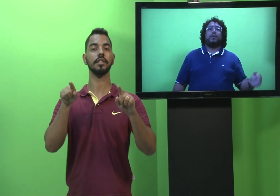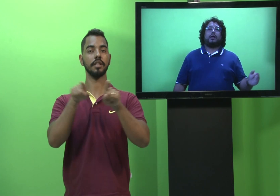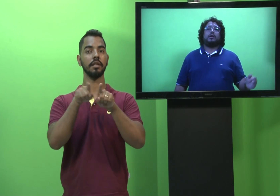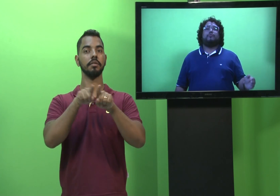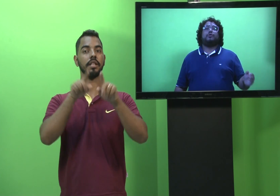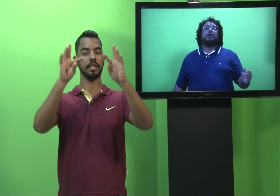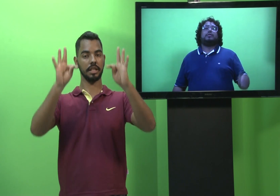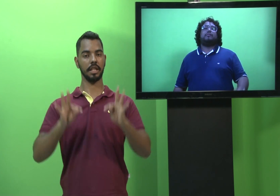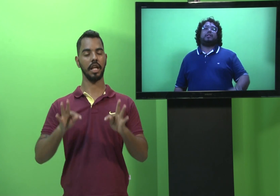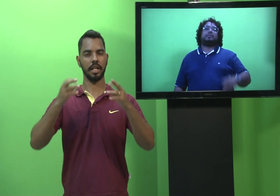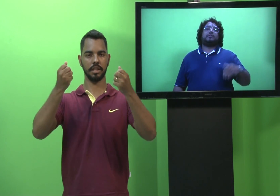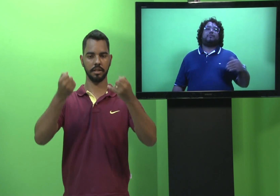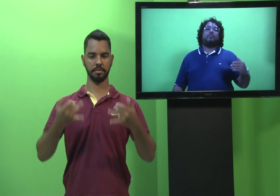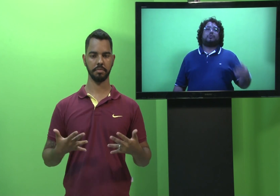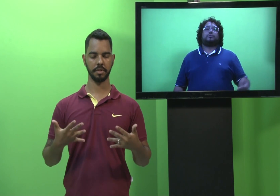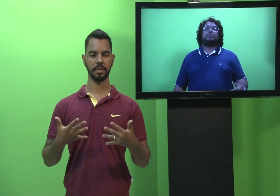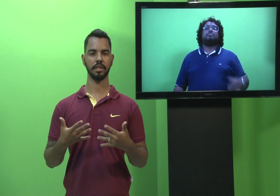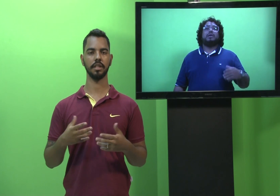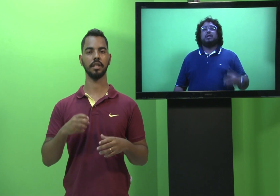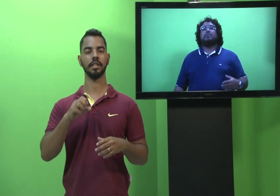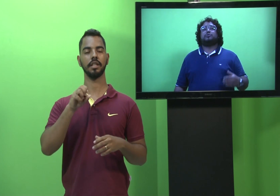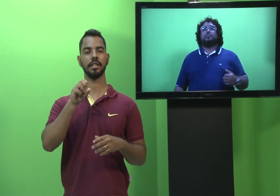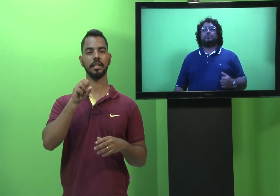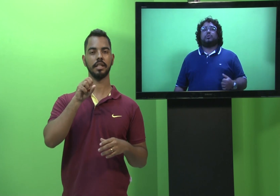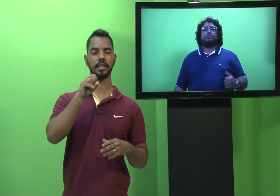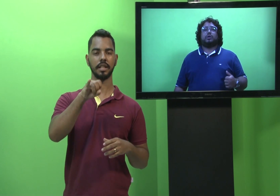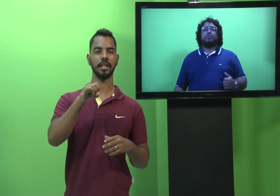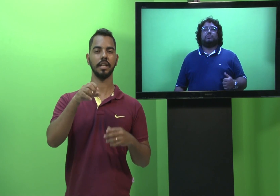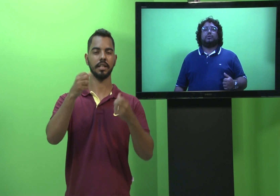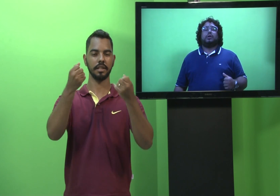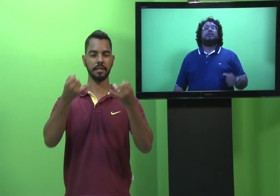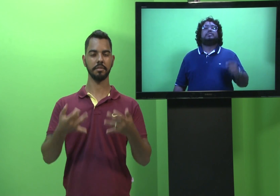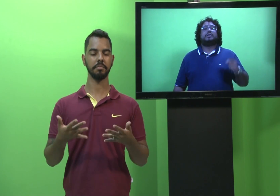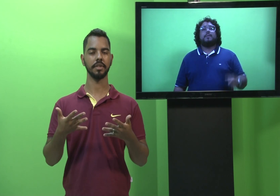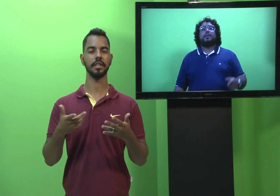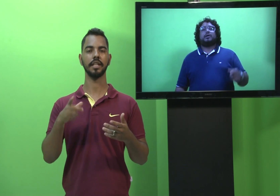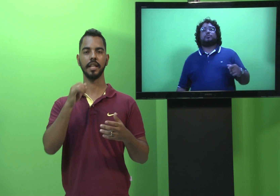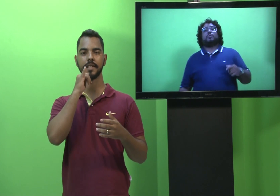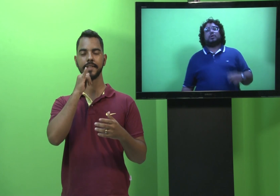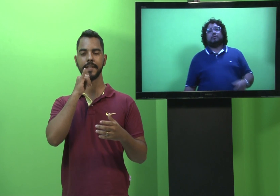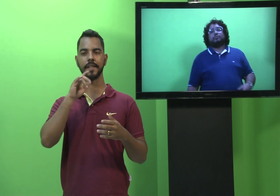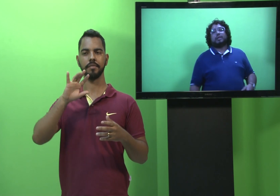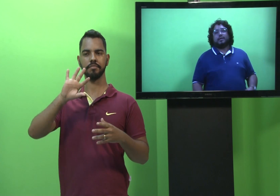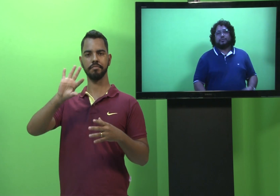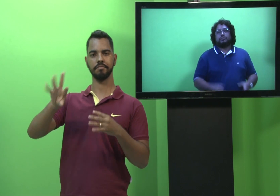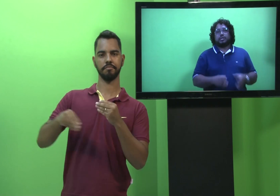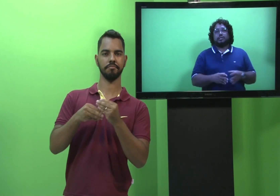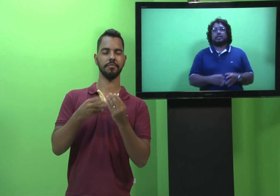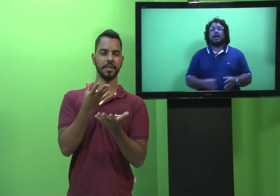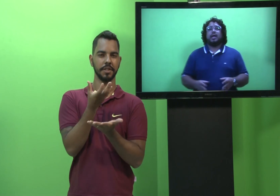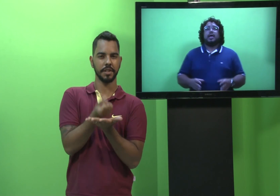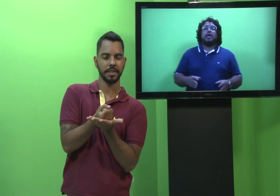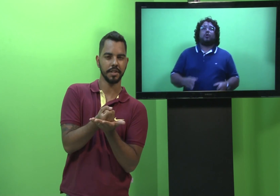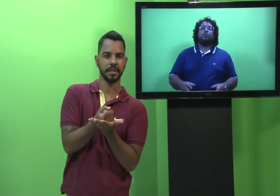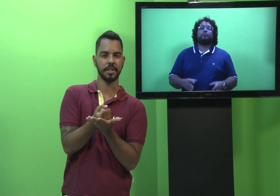algum arquivo deve trazer informações mínimas sobre o seu conteúdo. Sempre que disponível, deve-se utilizar recurso